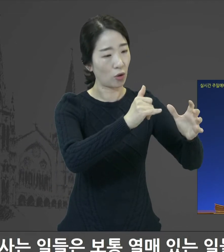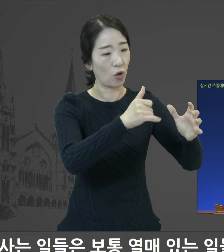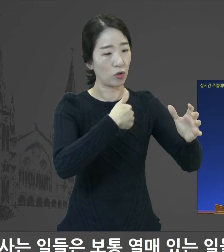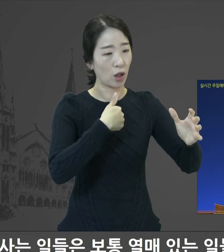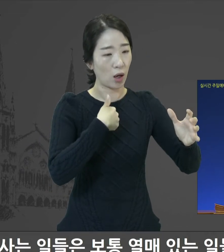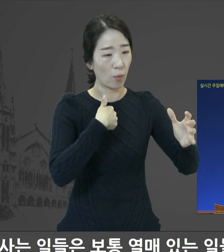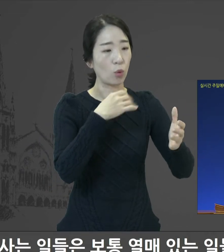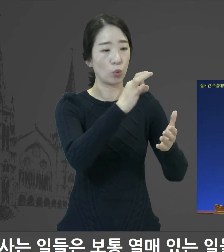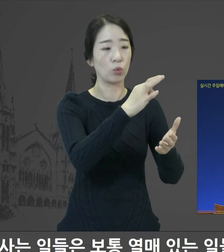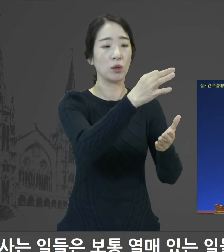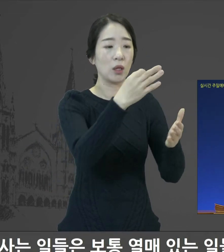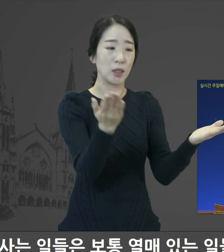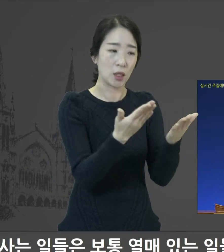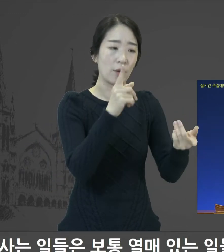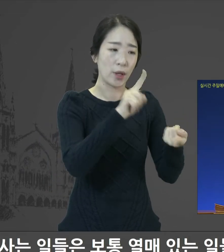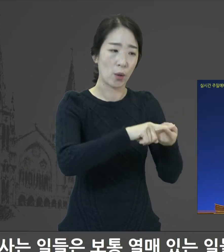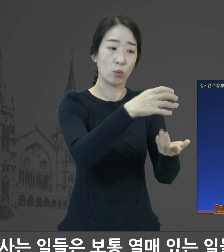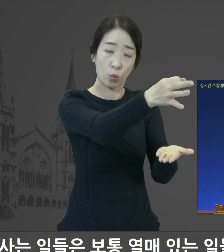그런 가운데